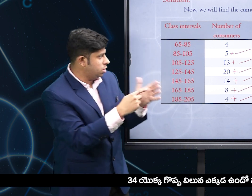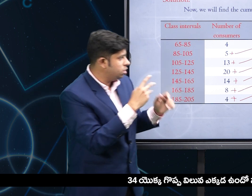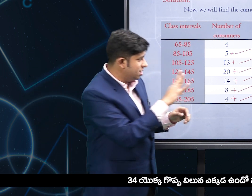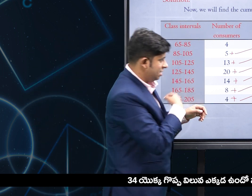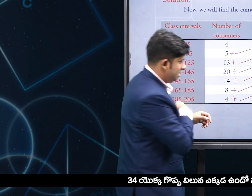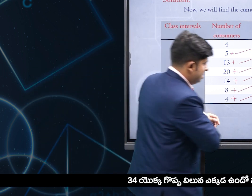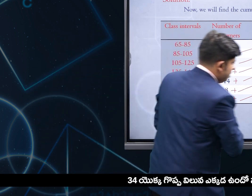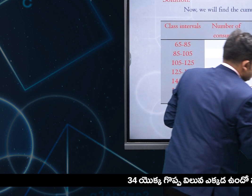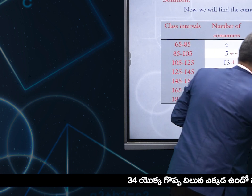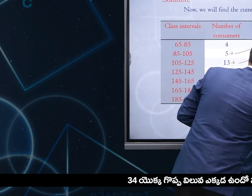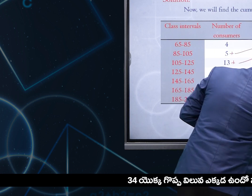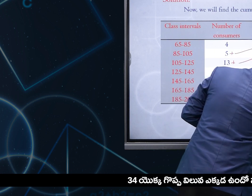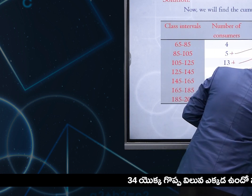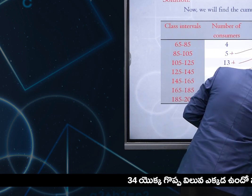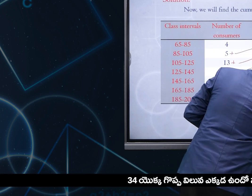ఎక్కడ ఉందో పట్టికను గమనించండి.